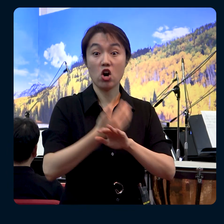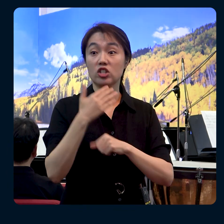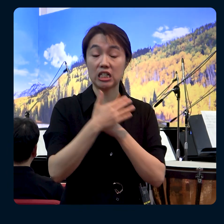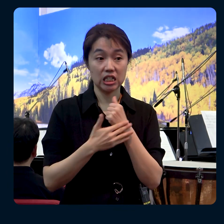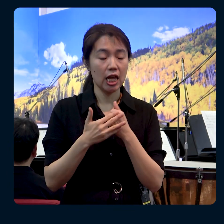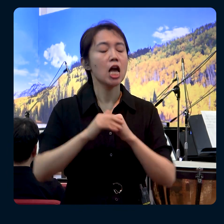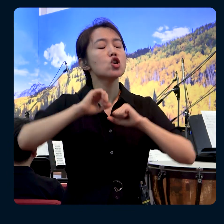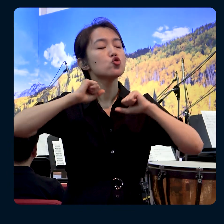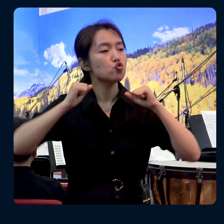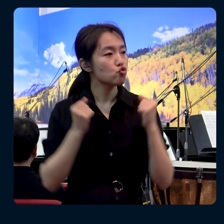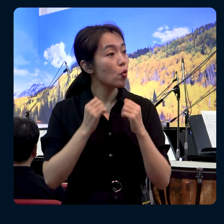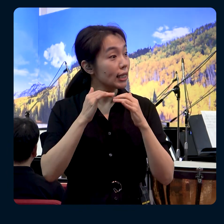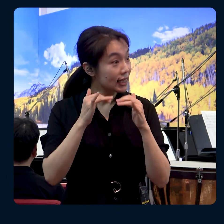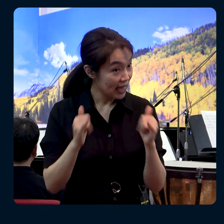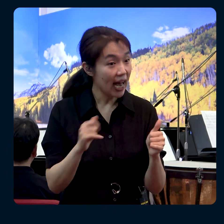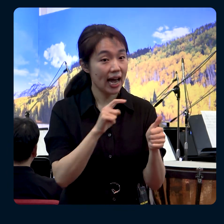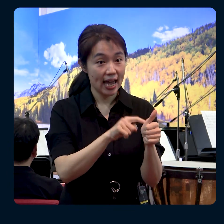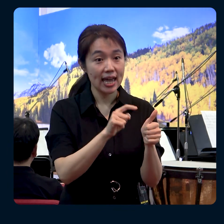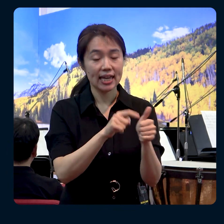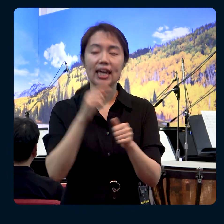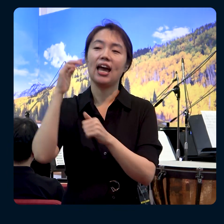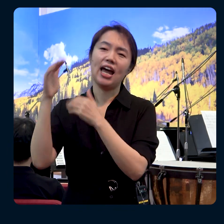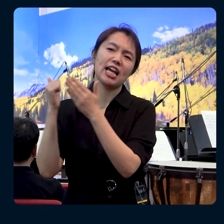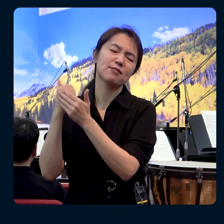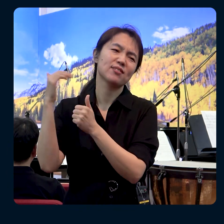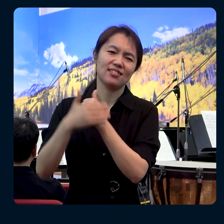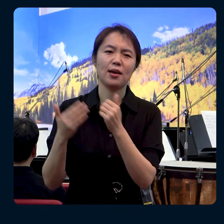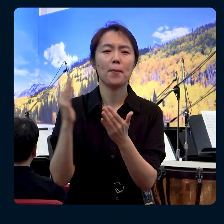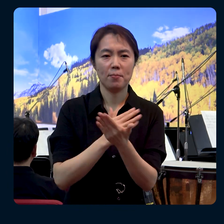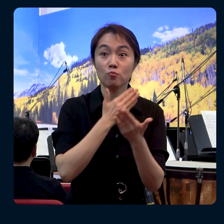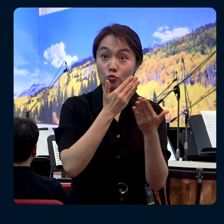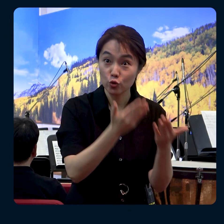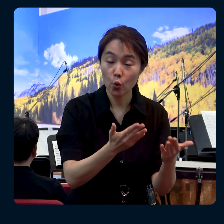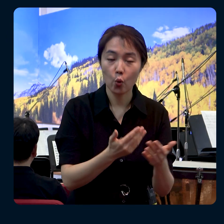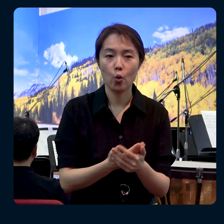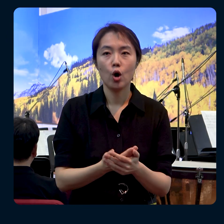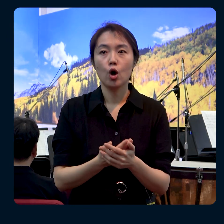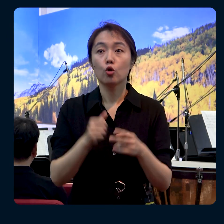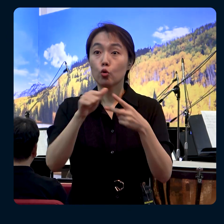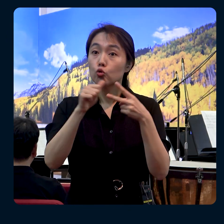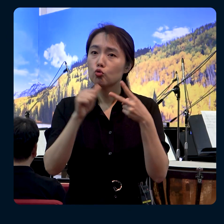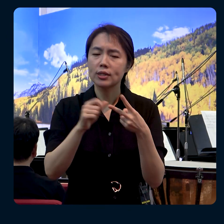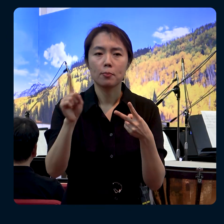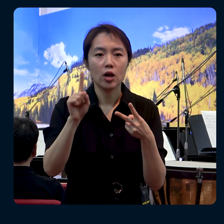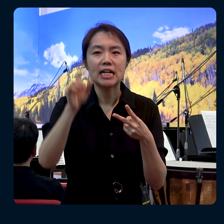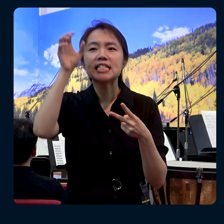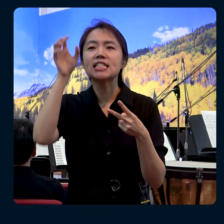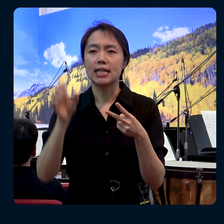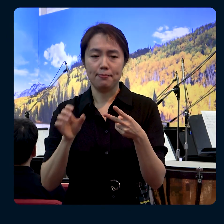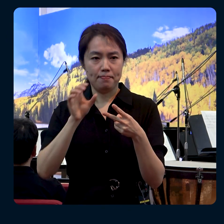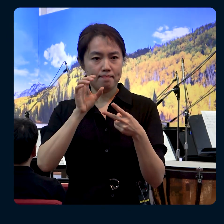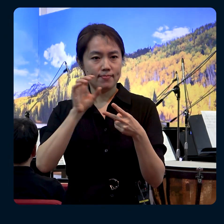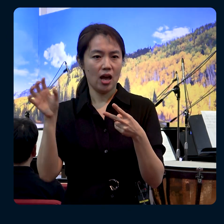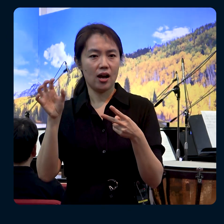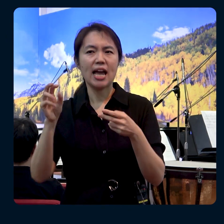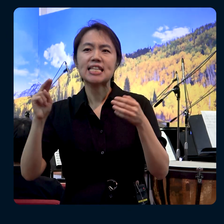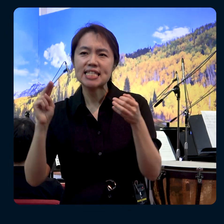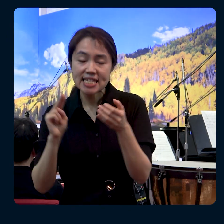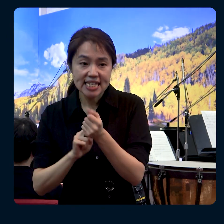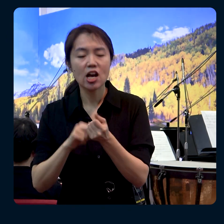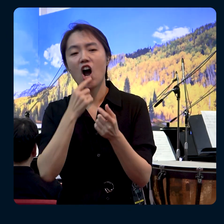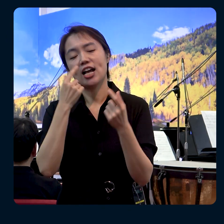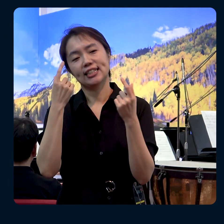주시는 은혜이기 때문에 그렇고요. 그리고 이것은 무엇보다 바로 십자가의 역사로 이루어지는 은혜이기 때문에